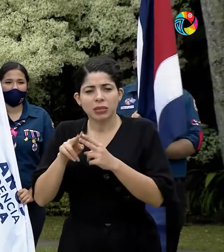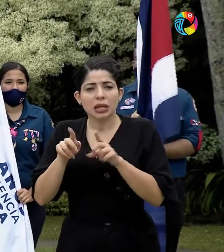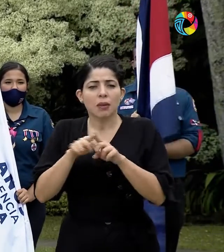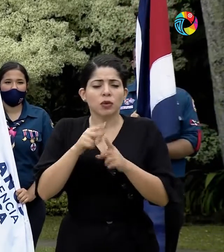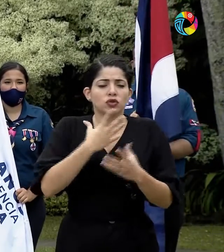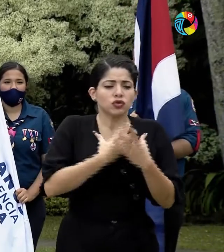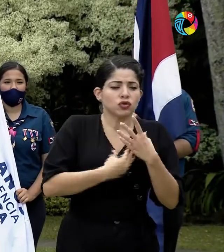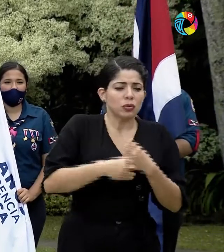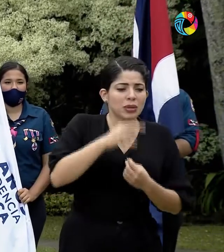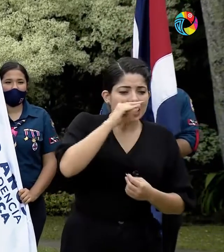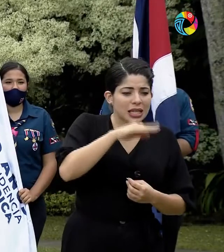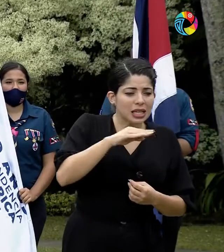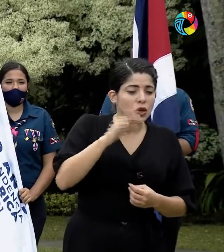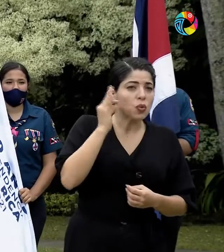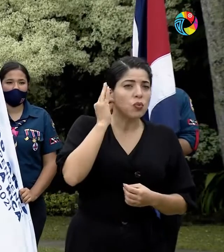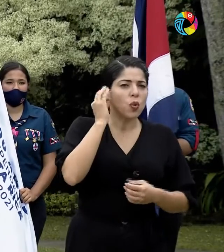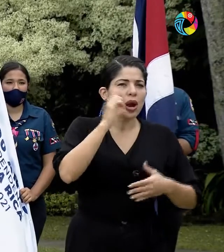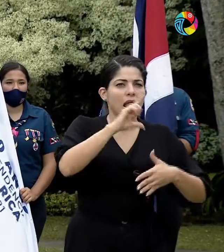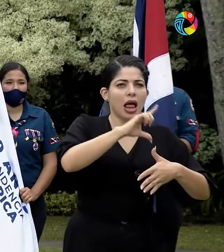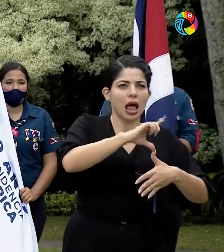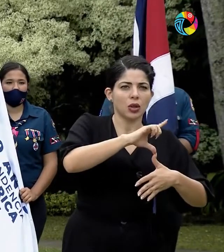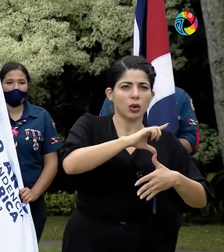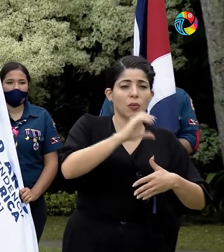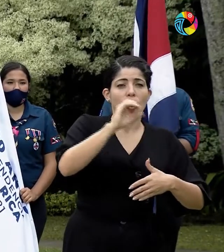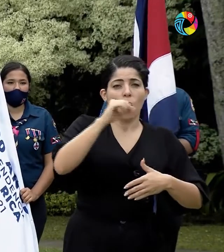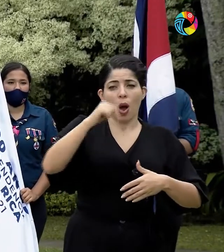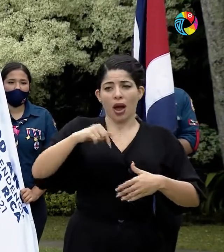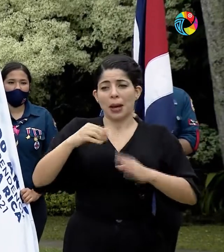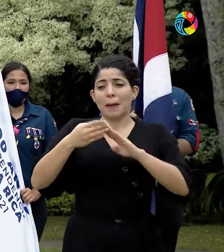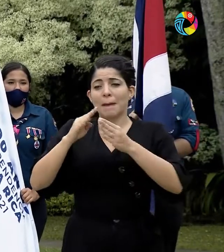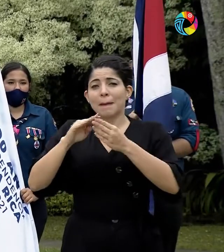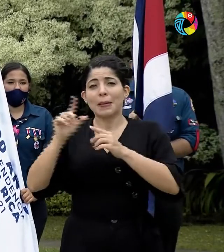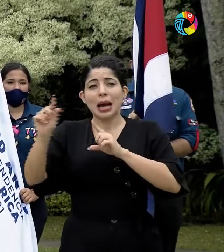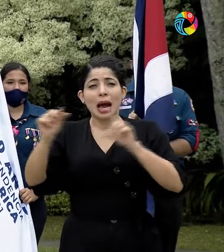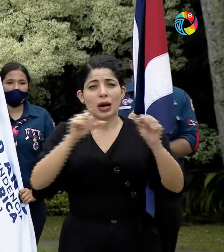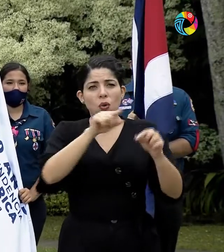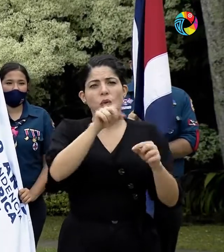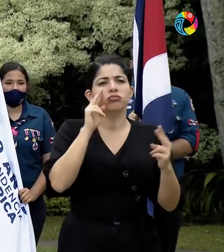mujeres en Latinoamérica o en los rincones de nuestros barrios.